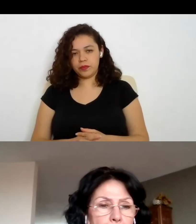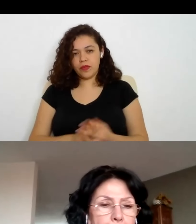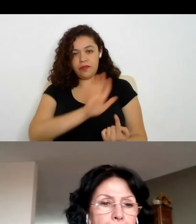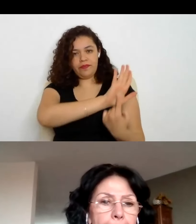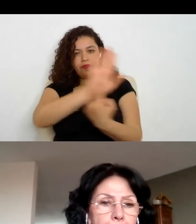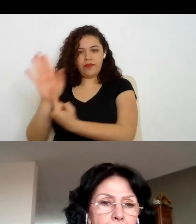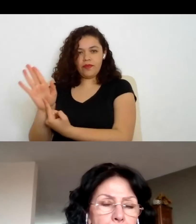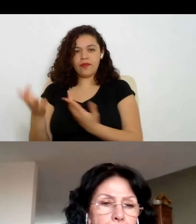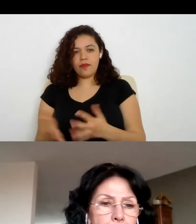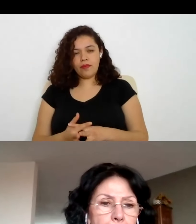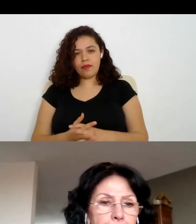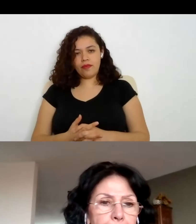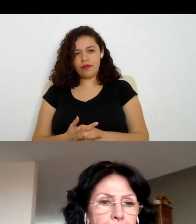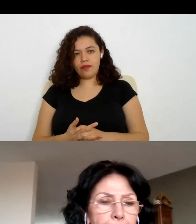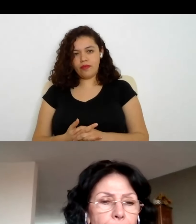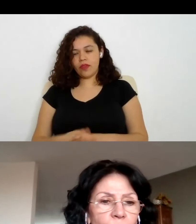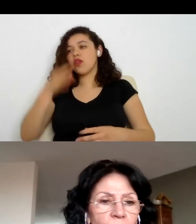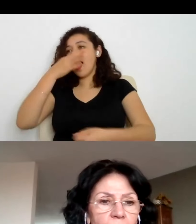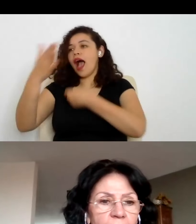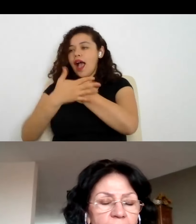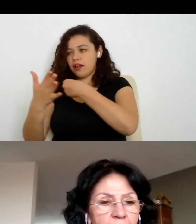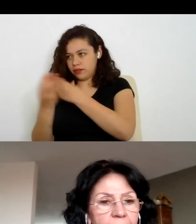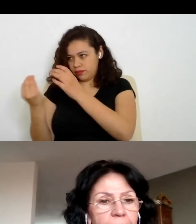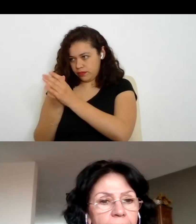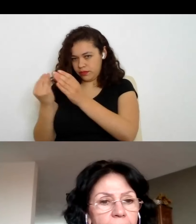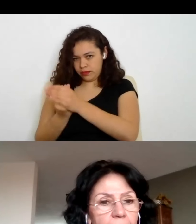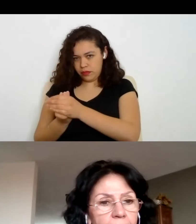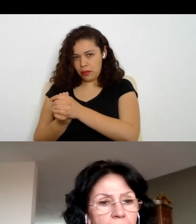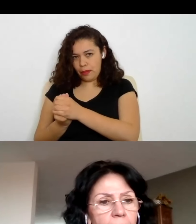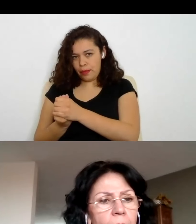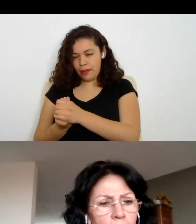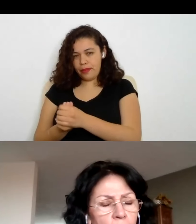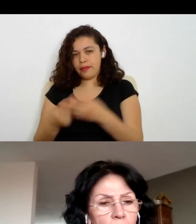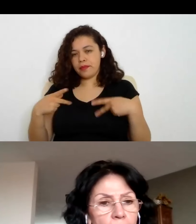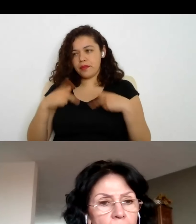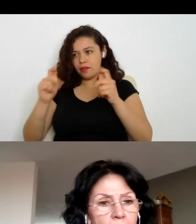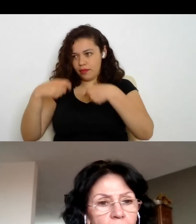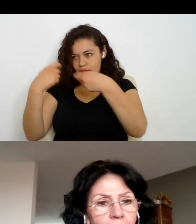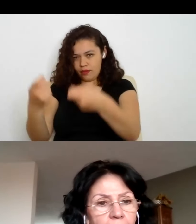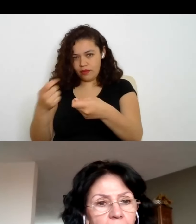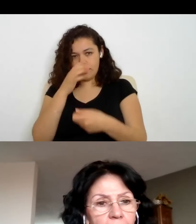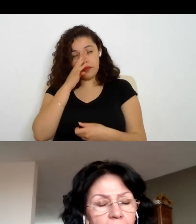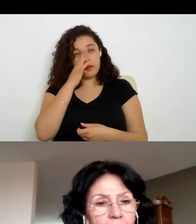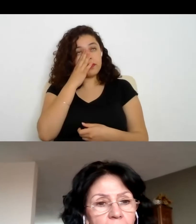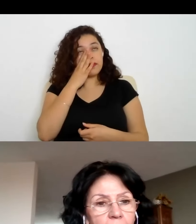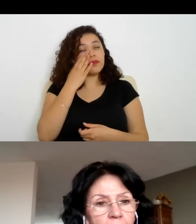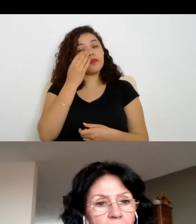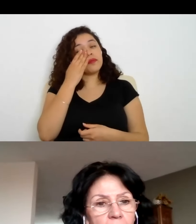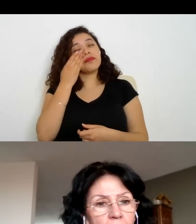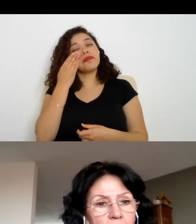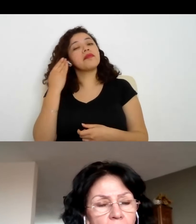que se hace es, tú le das un aviso de privacidad a la persona en donde tú vas